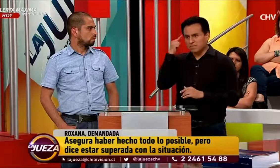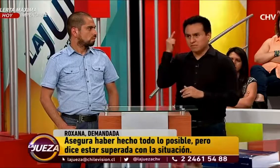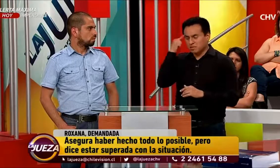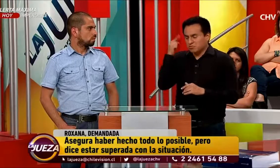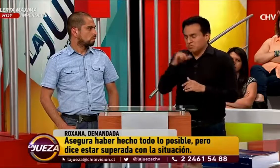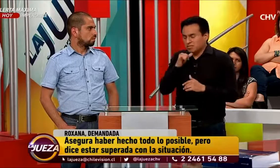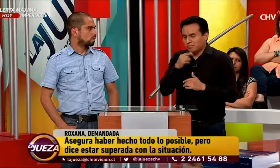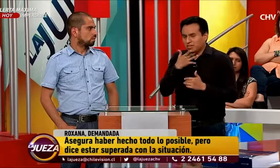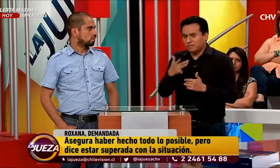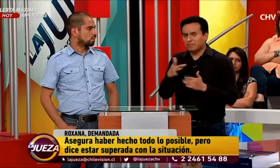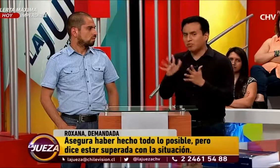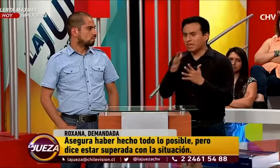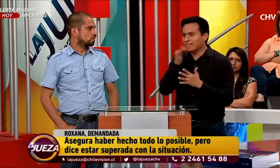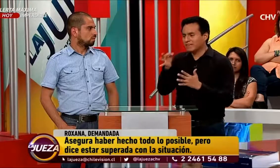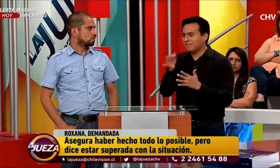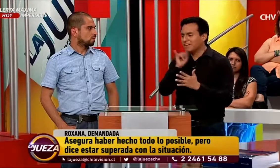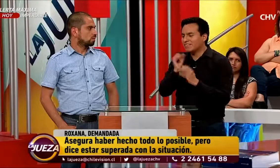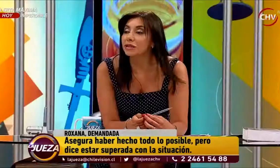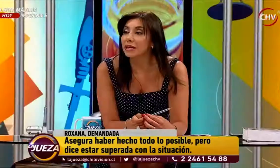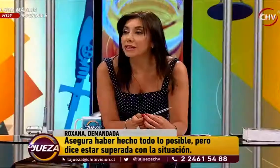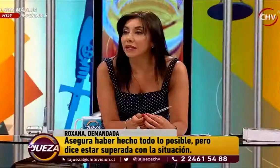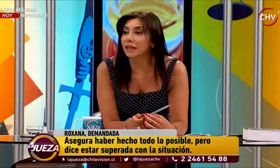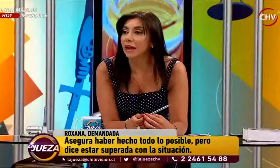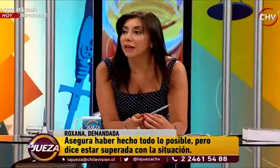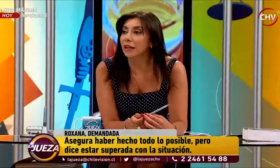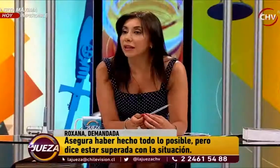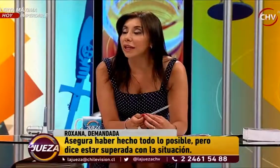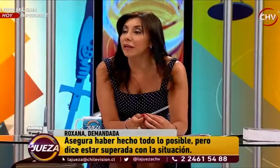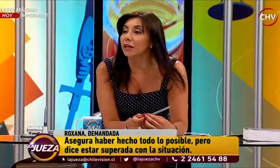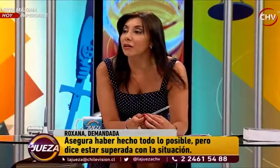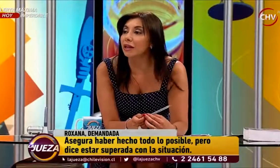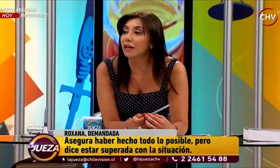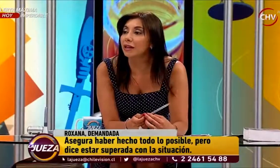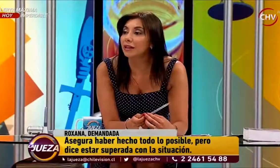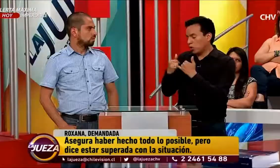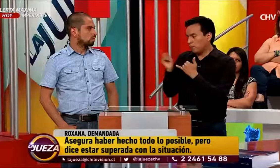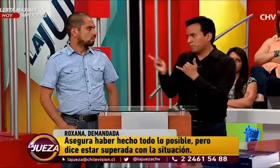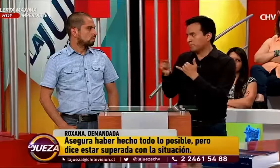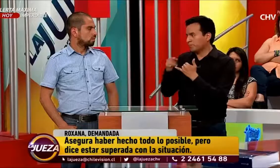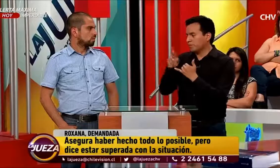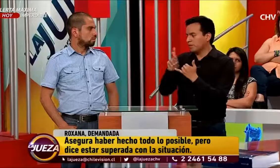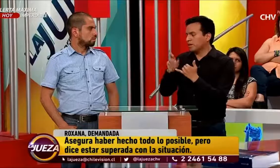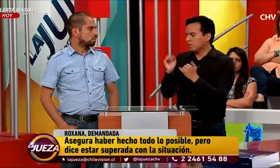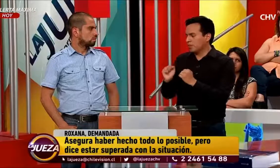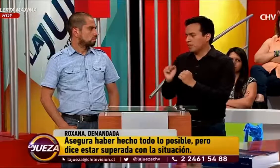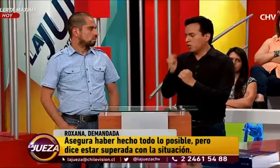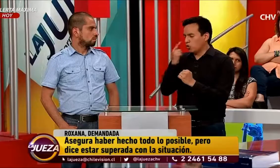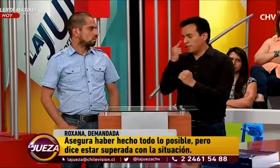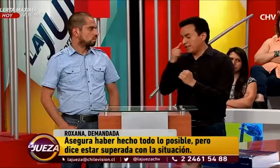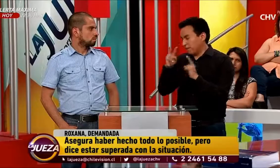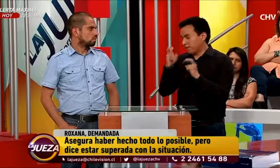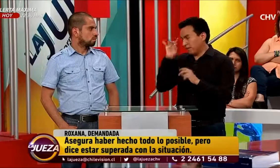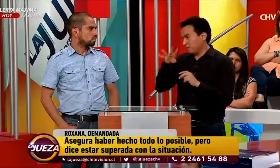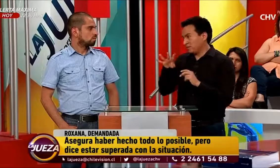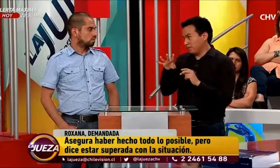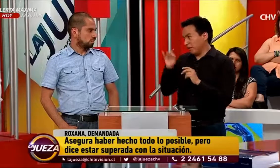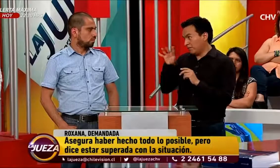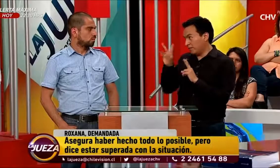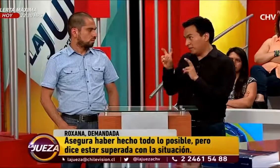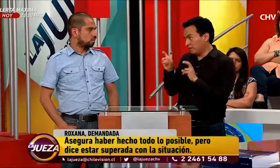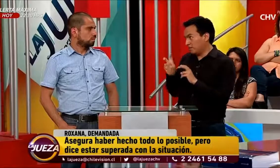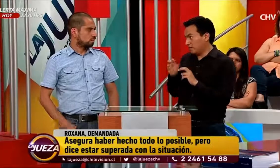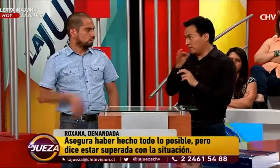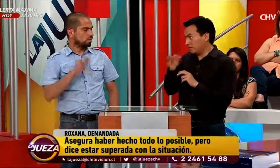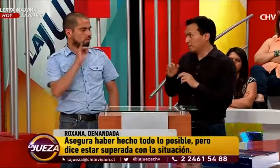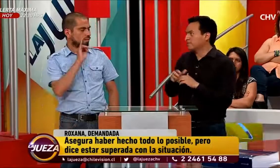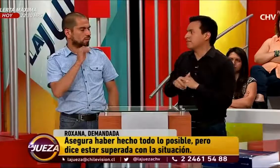qué. Porque a lo mejor no lo ha entendido. Yo no sé si Cristian es tan amigo de él que pueda llegar a conocer ese tema. Le habló de eso, ¿no? Pero y por qué